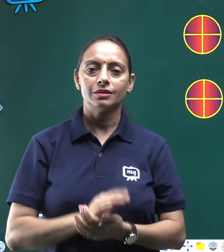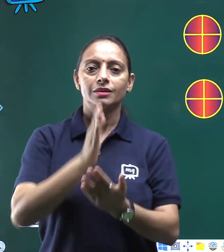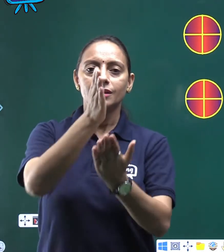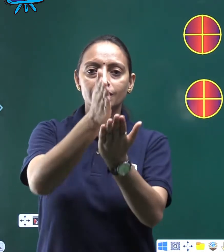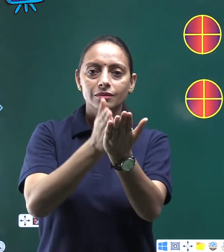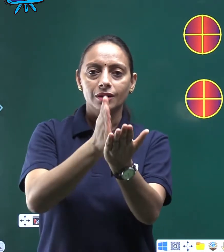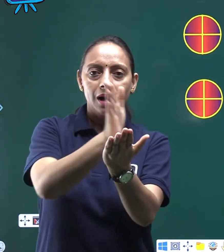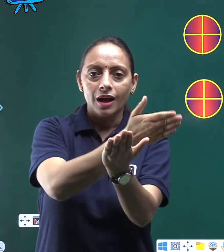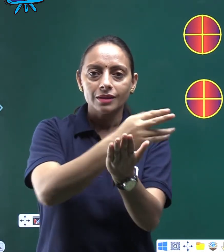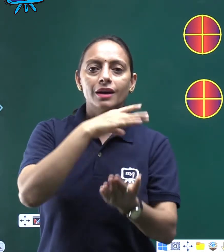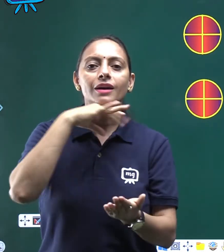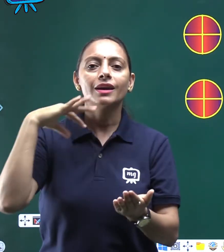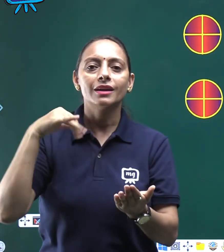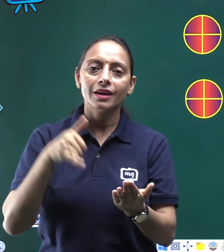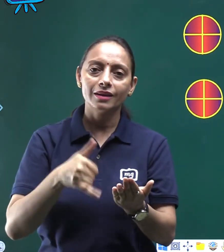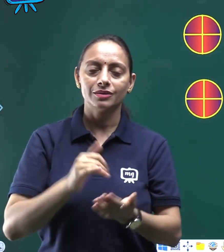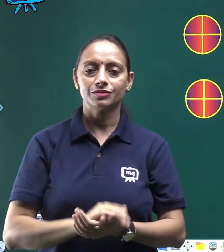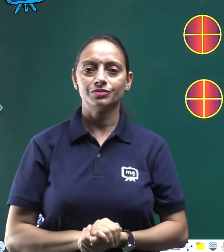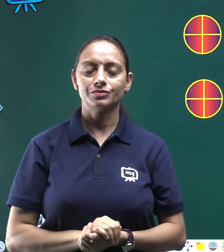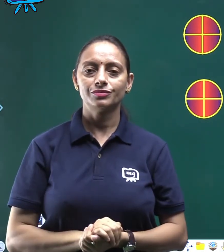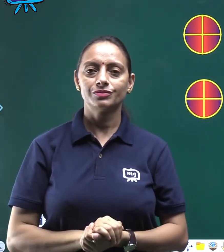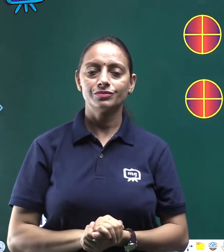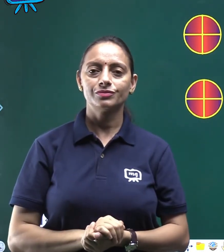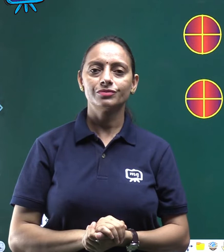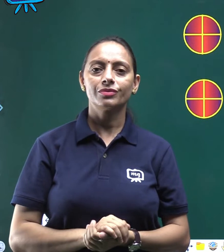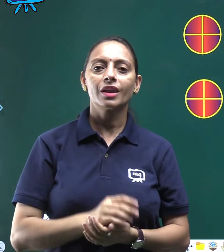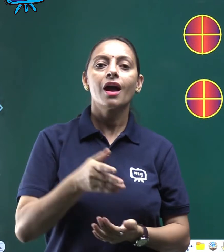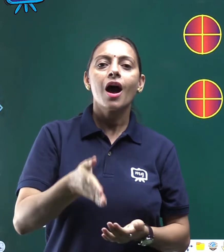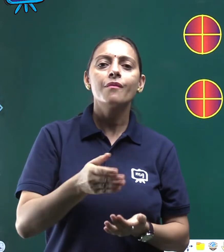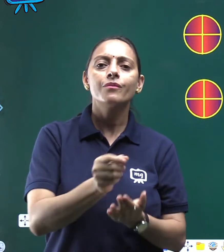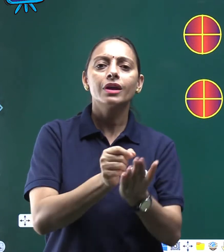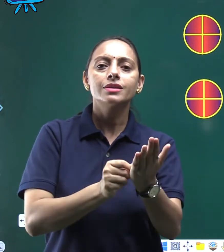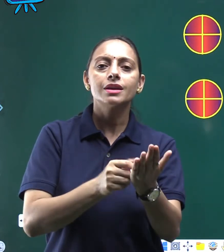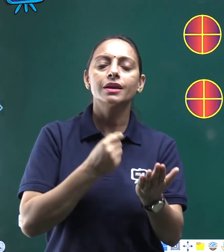आधा भरा हुआ है, तो हम इसको कैसे लिखेंगे?